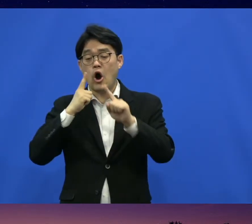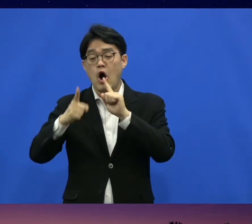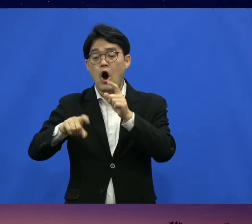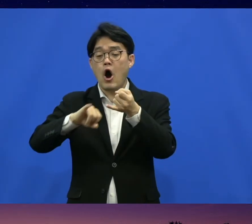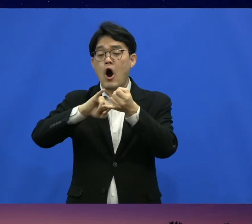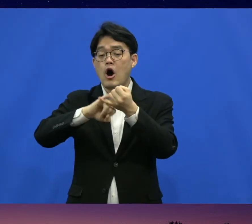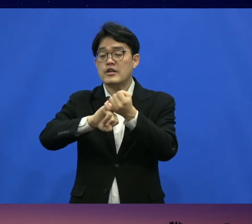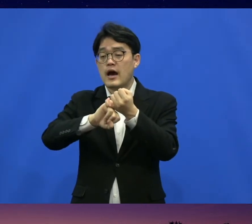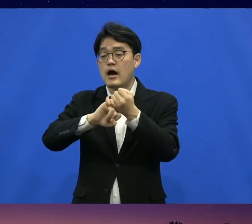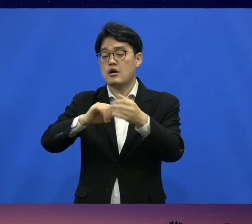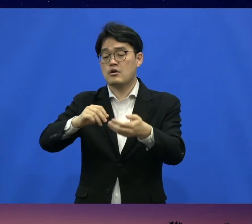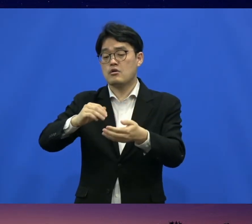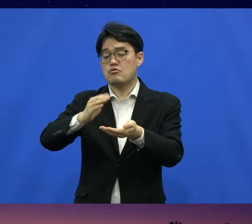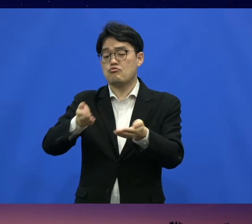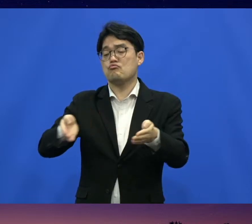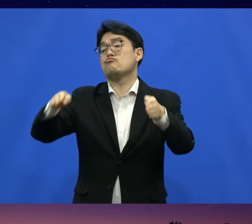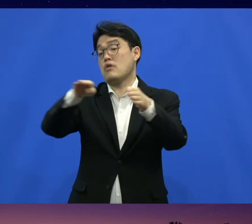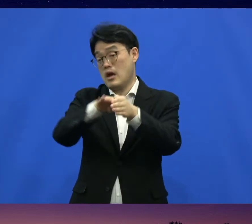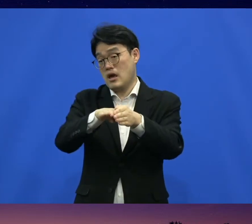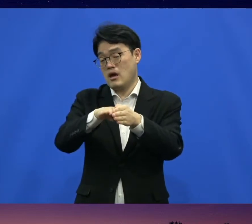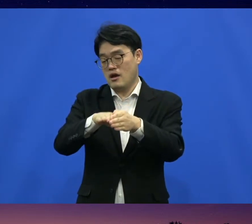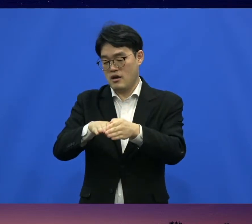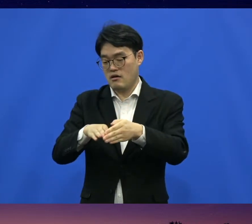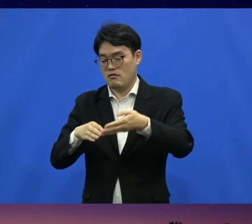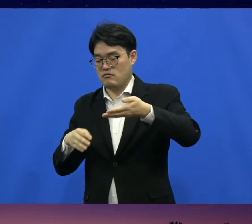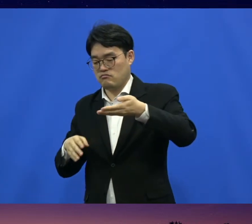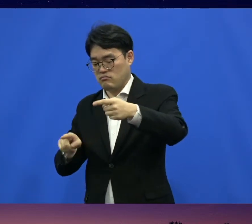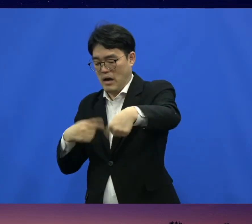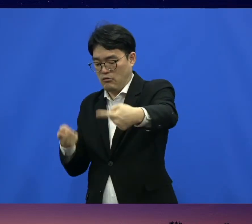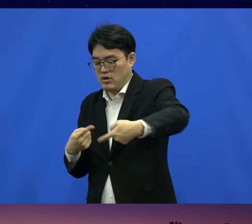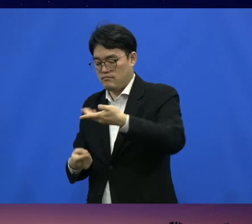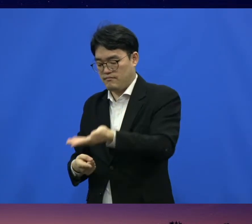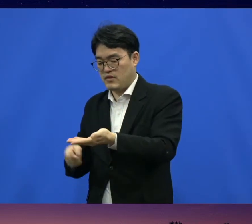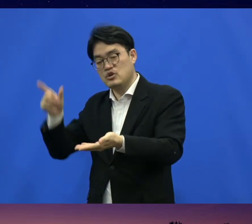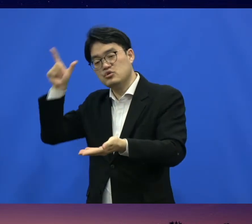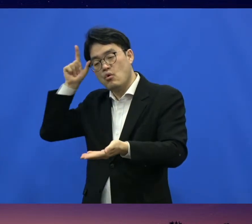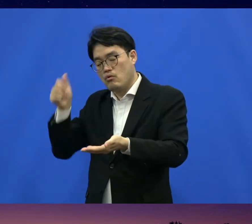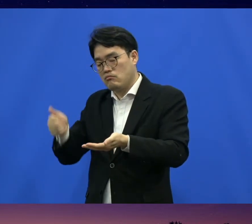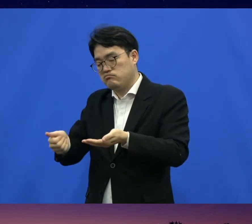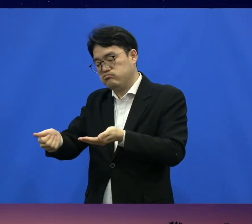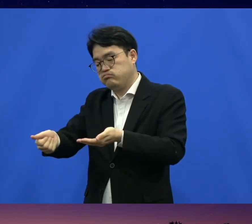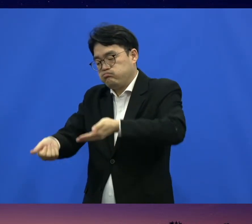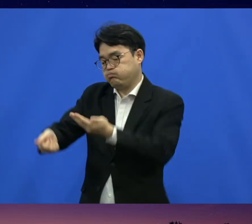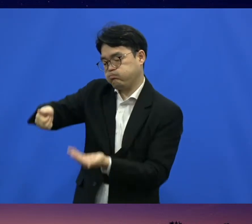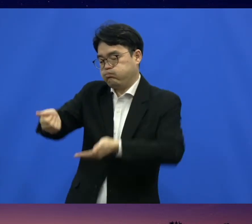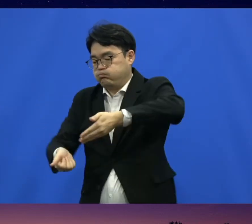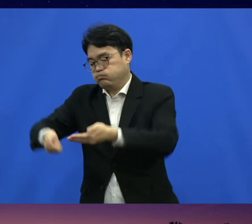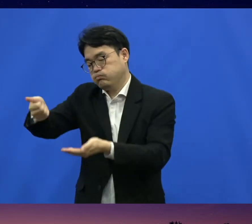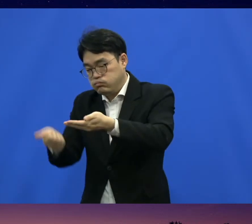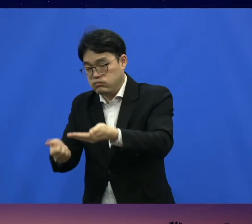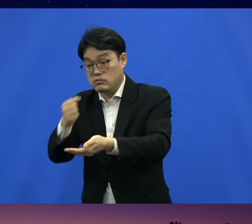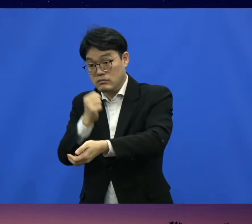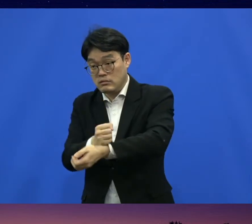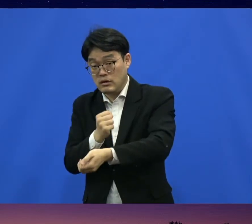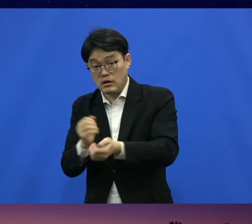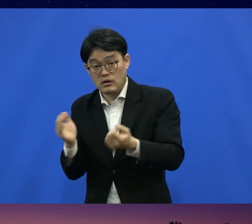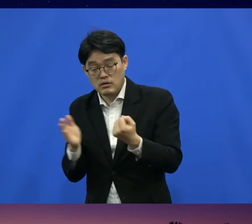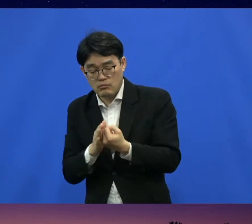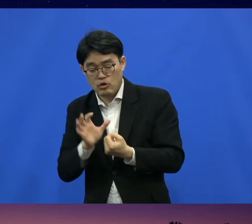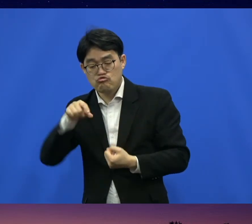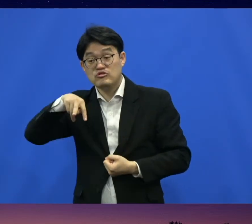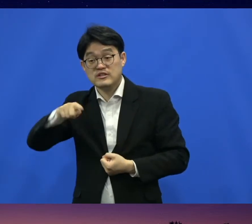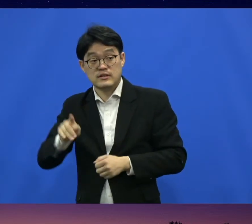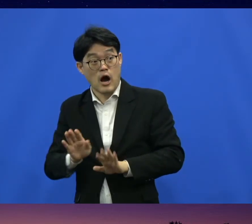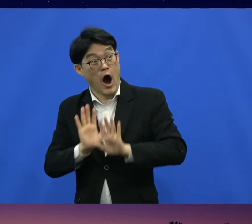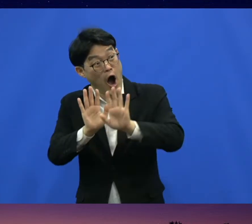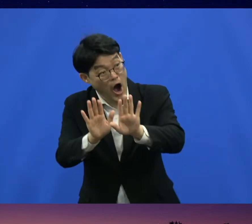소들이 갑자기 뛰면서 법궤가 흔들리자 웃사라는 사람이 그 법궤를 붙드는 순간 즉사하고